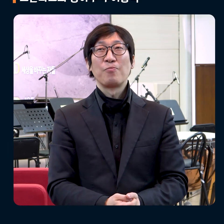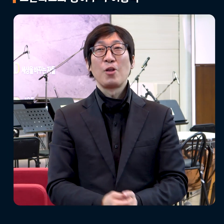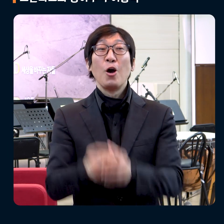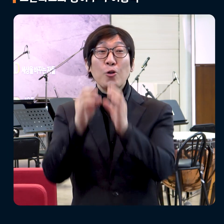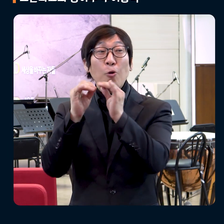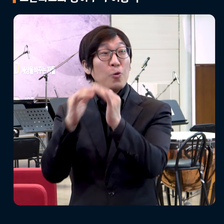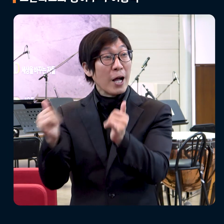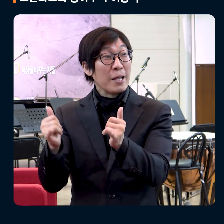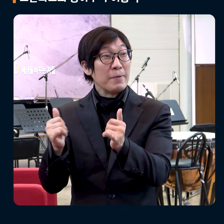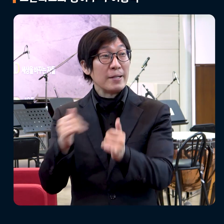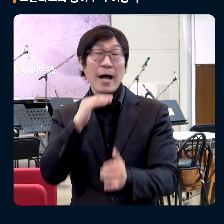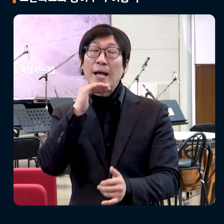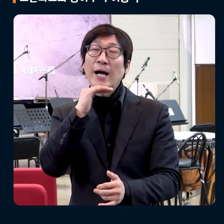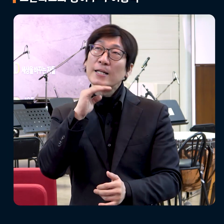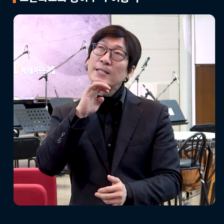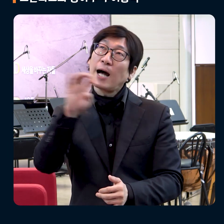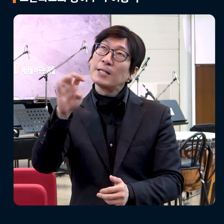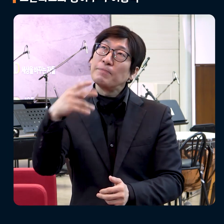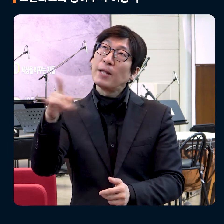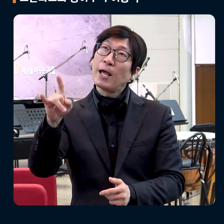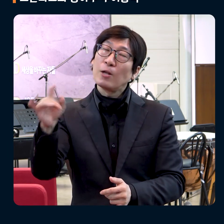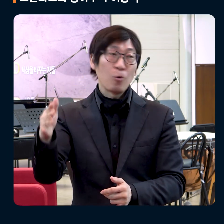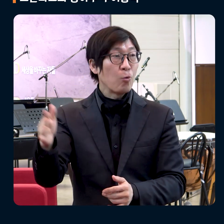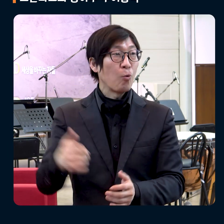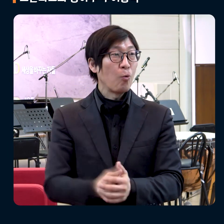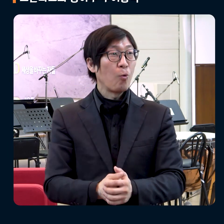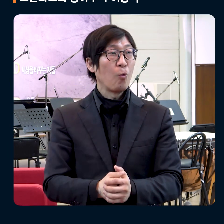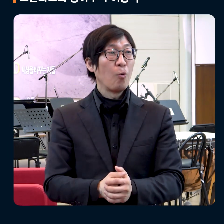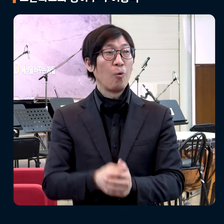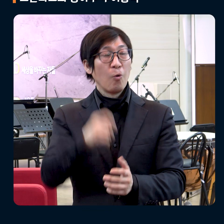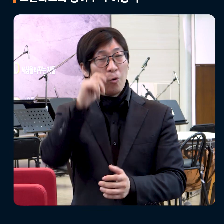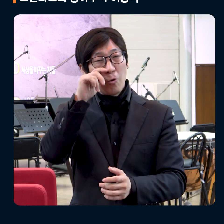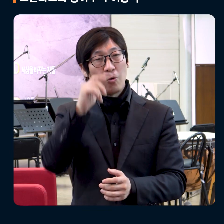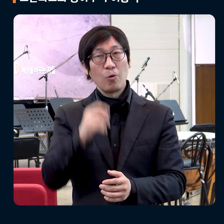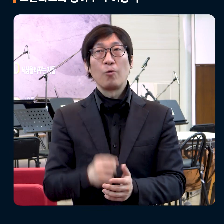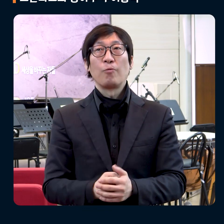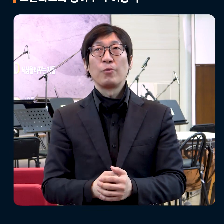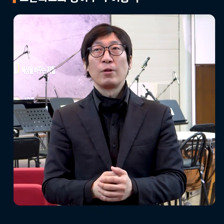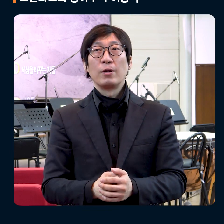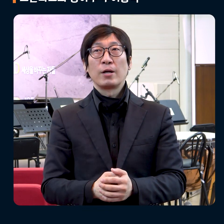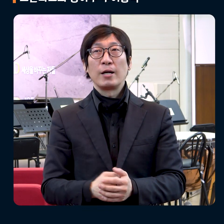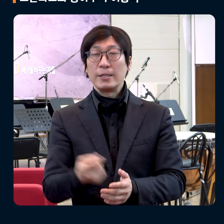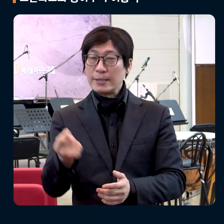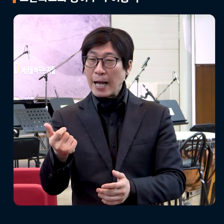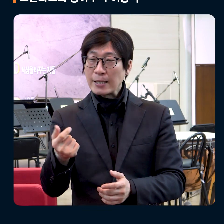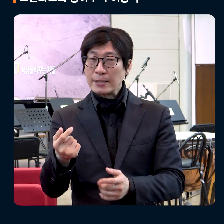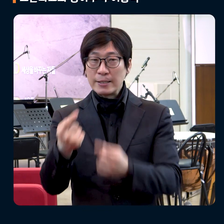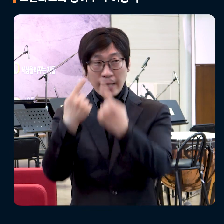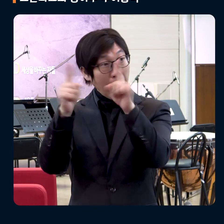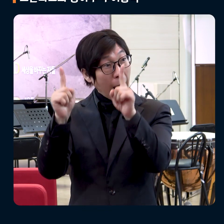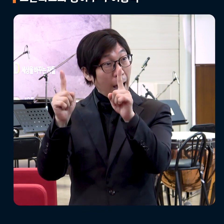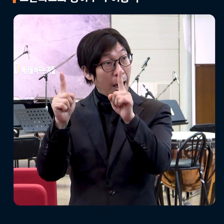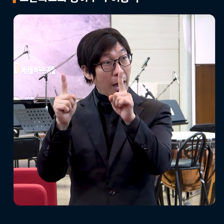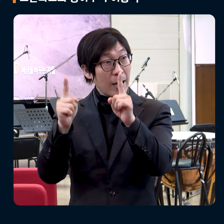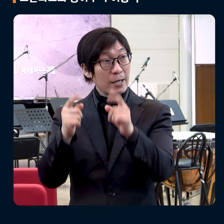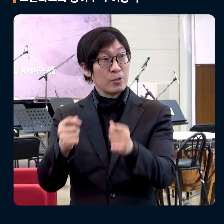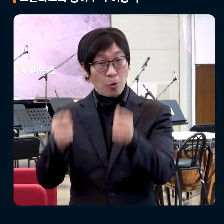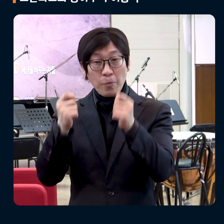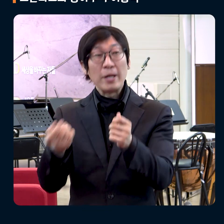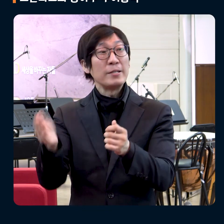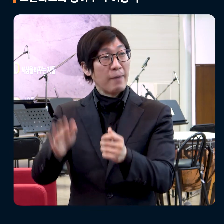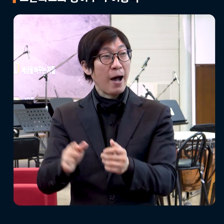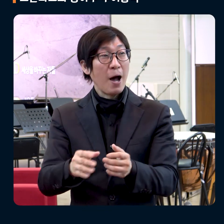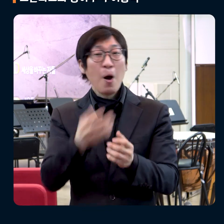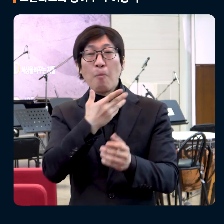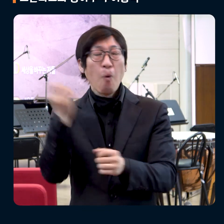이분이요 40대 중반 때 신학을 하시고 뭐 또 좋은 신학교도 나오신 게 아니고 군소신학교를 나왔는데 복음에 열정이 있으세요.